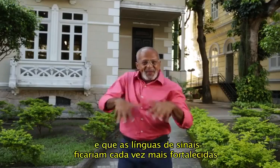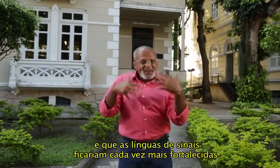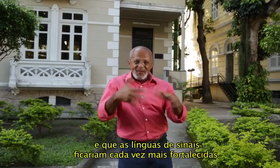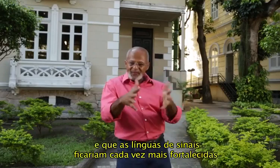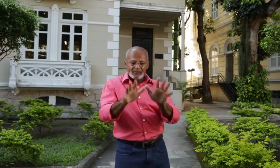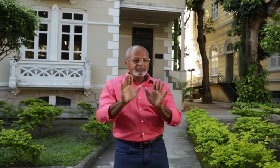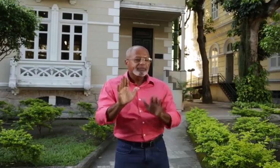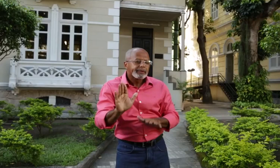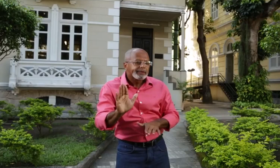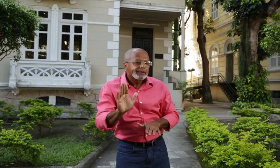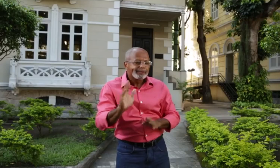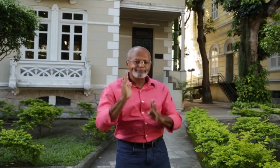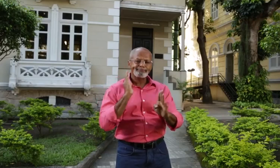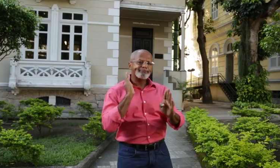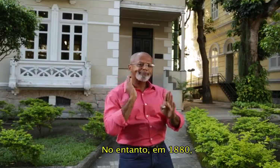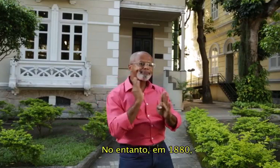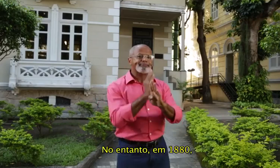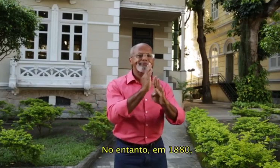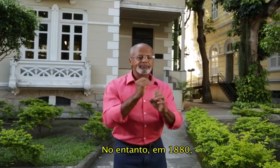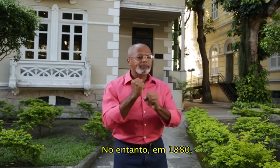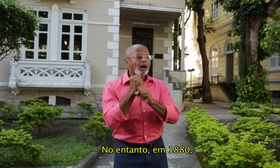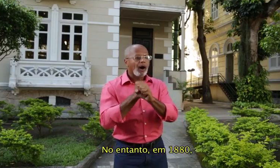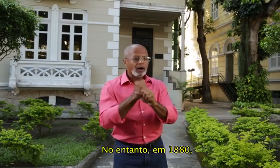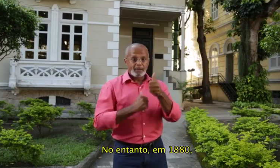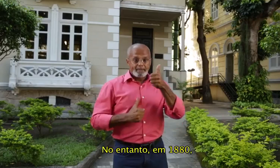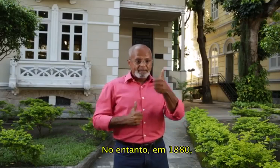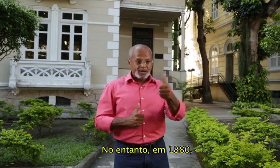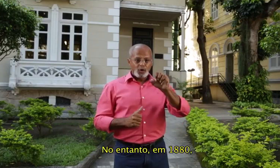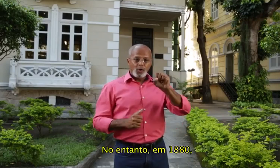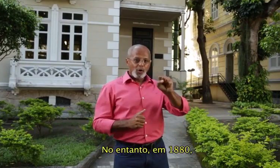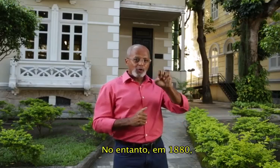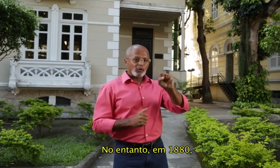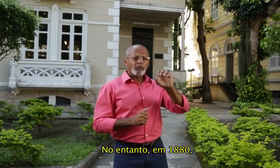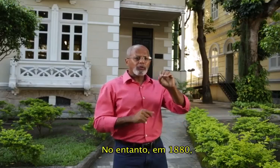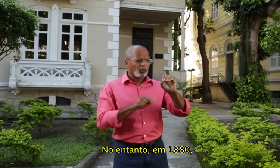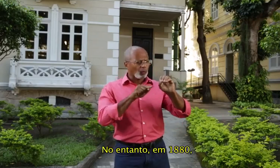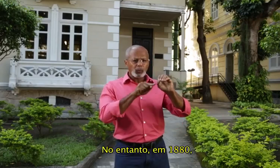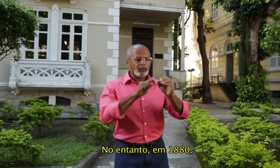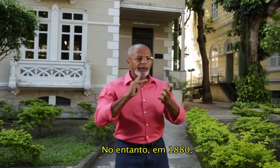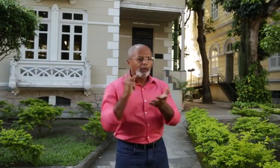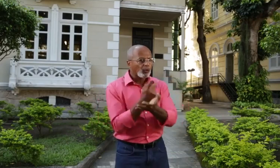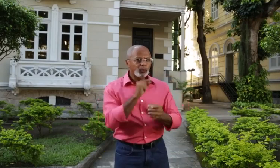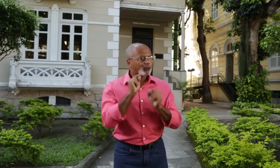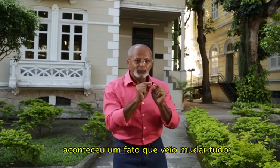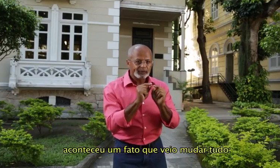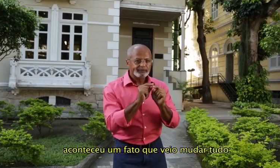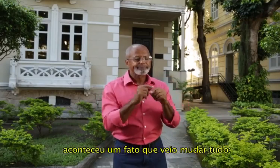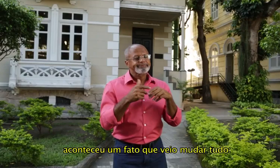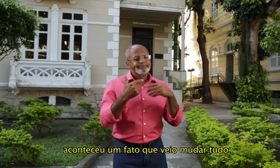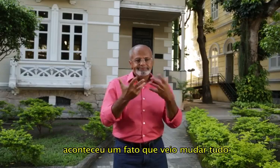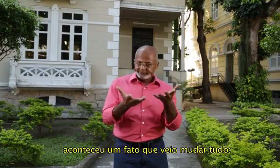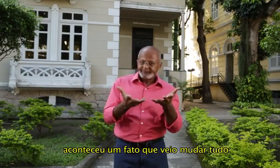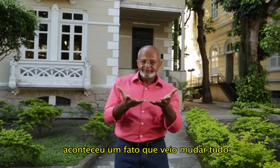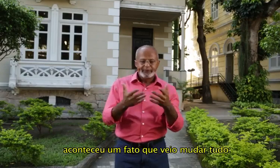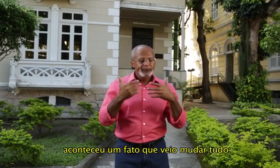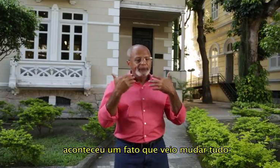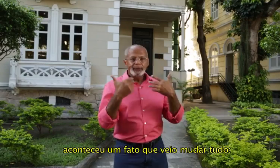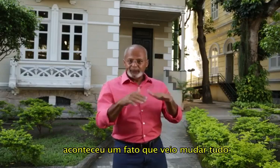fortalecidas. No entanto, em 1880, aconteceu um fato que veio